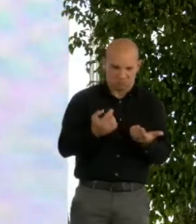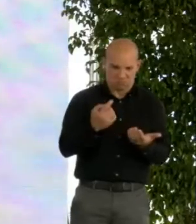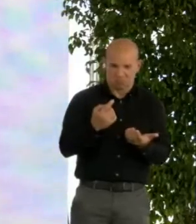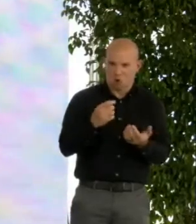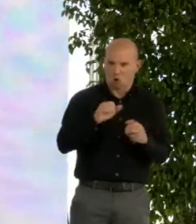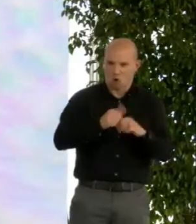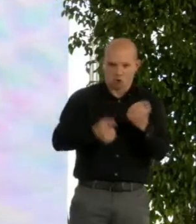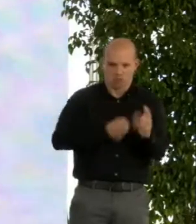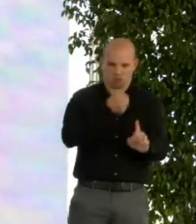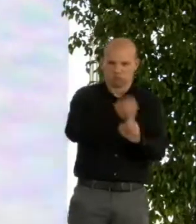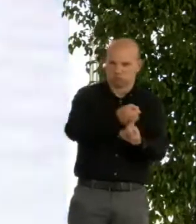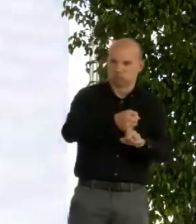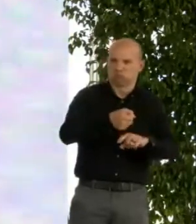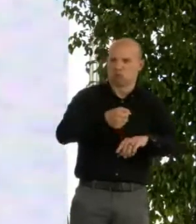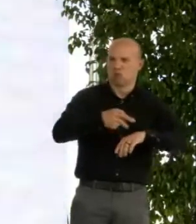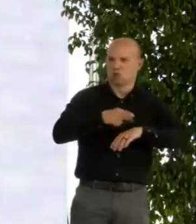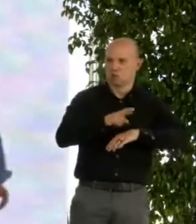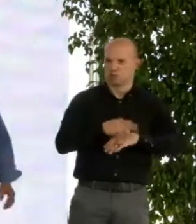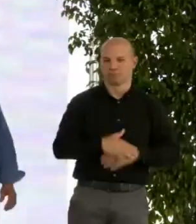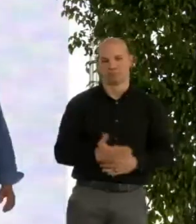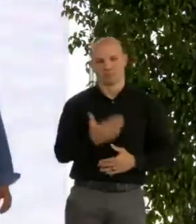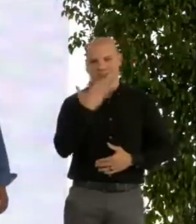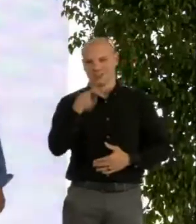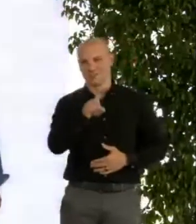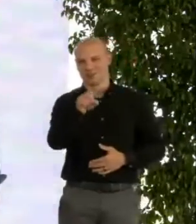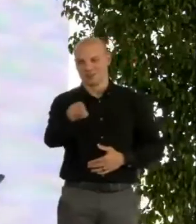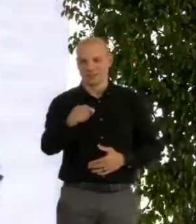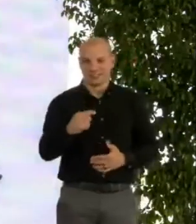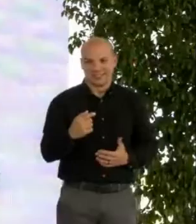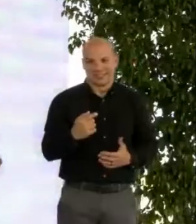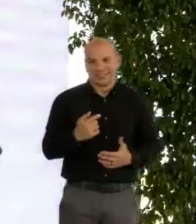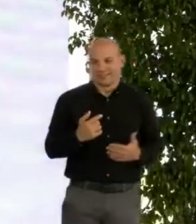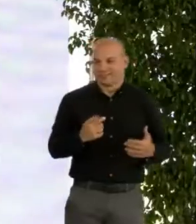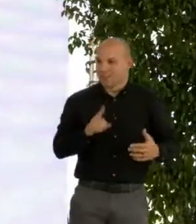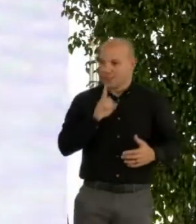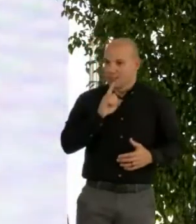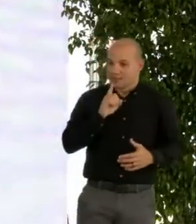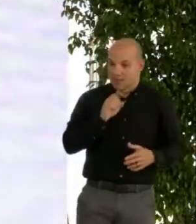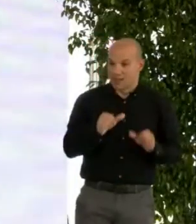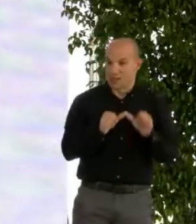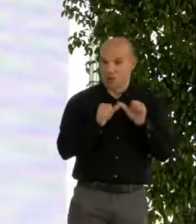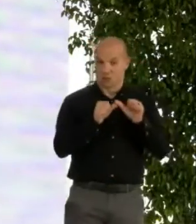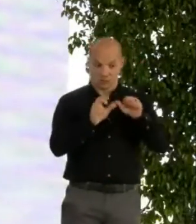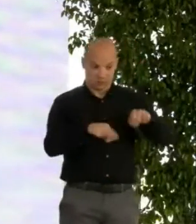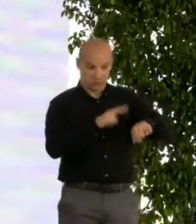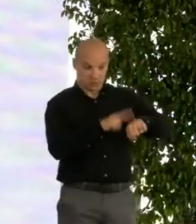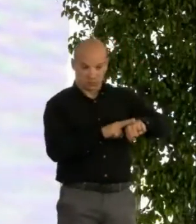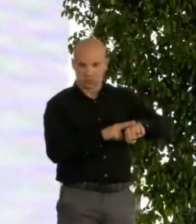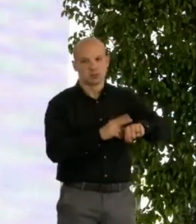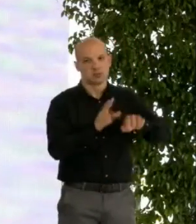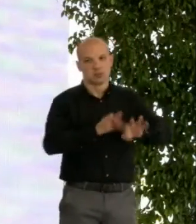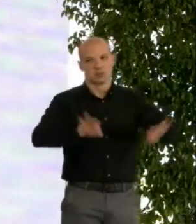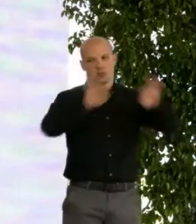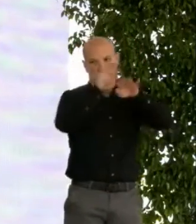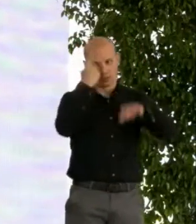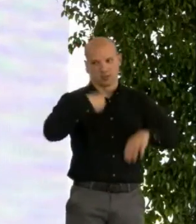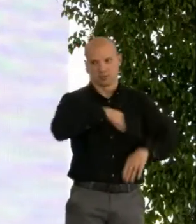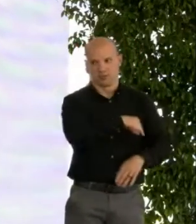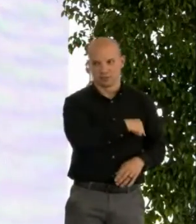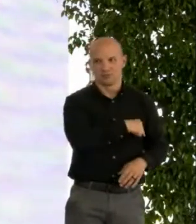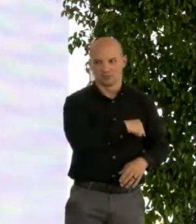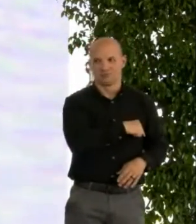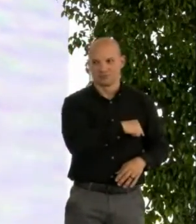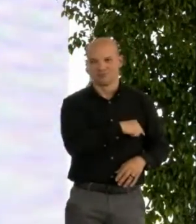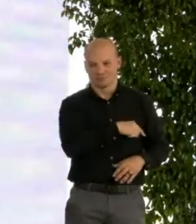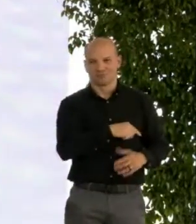San Juan. Gracias por la pregunta, porque la conservación es una parte bien importante de este proyecto. Por eso lo que es enseñar y